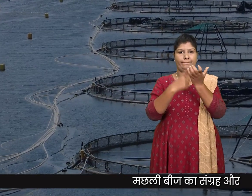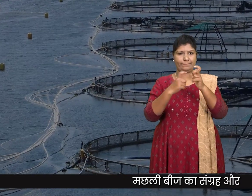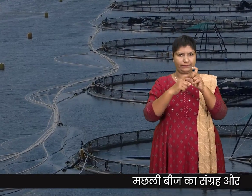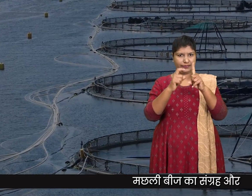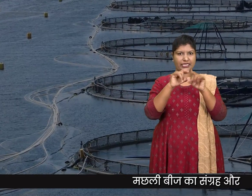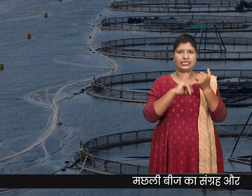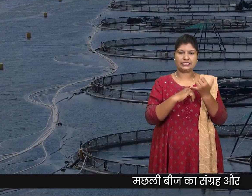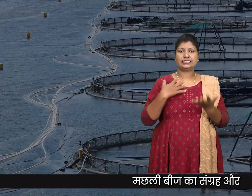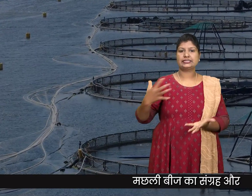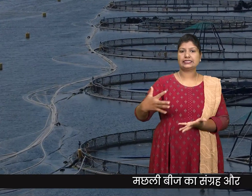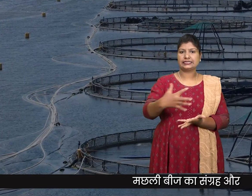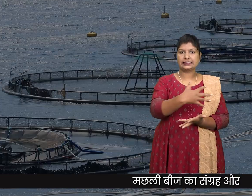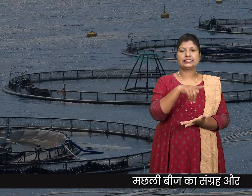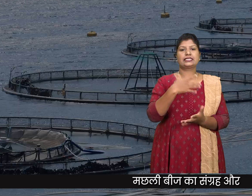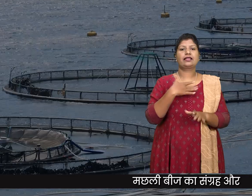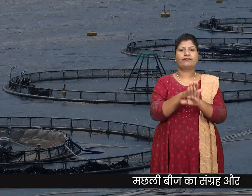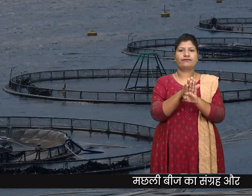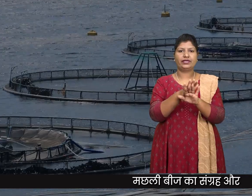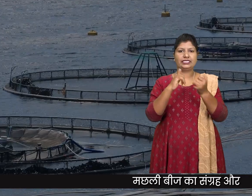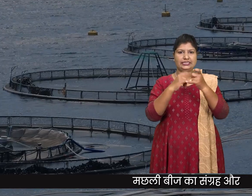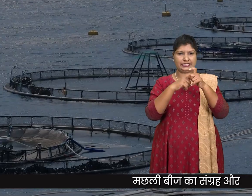मछली बीज का संग्रह और